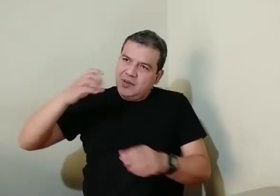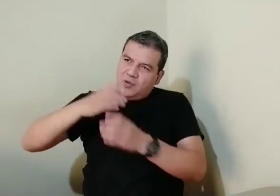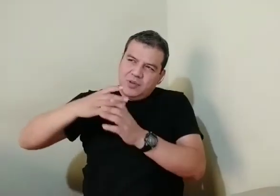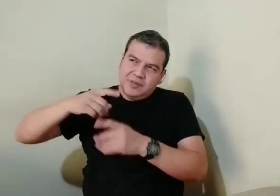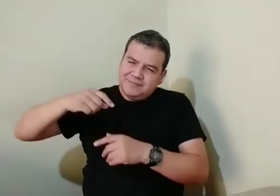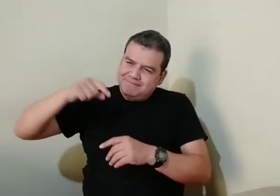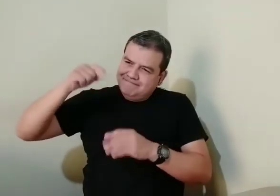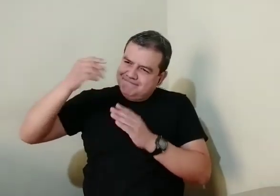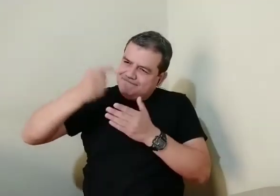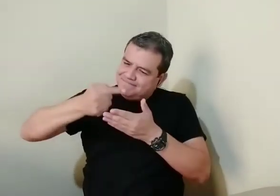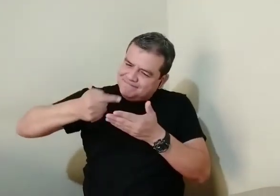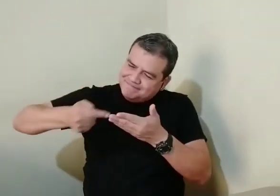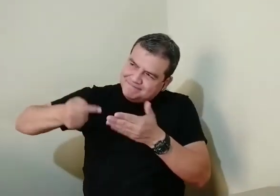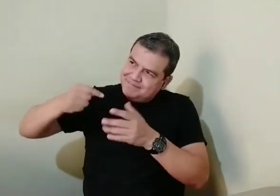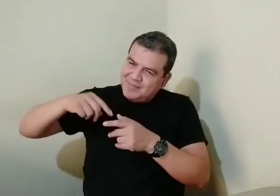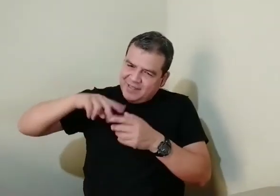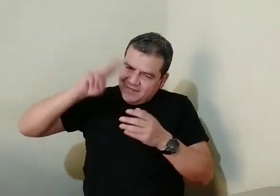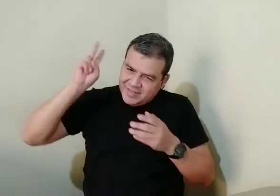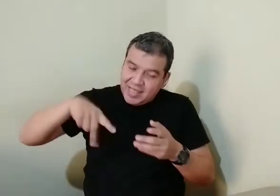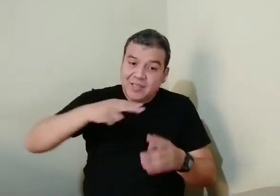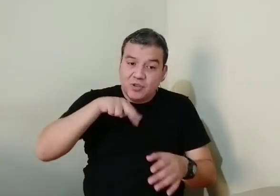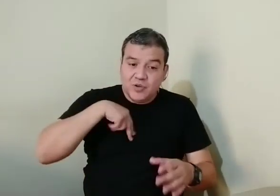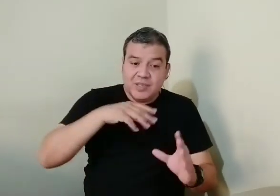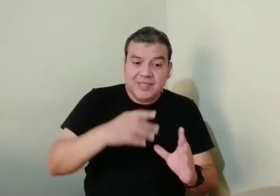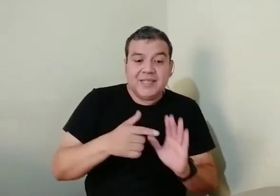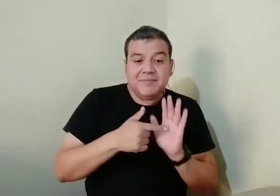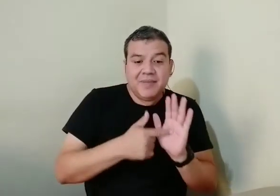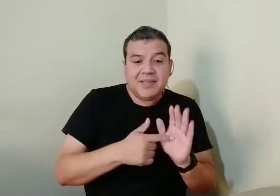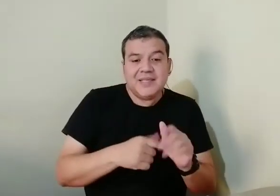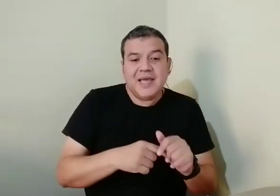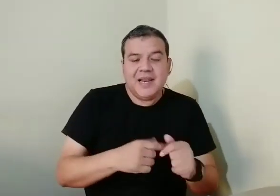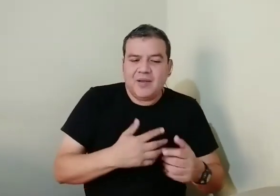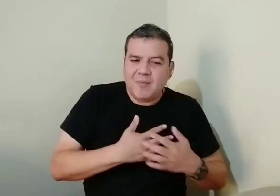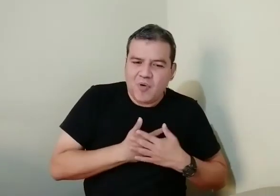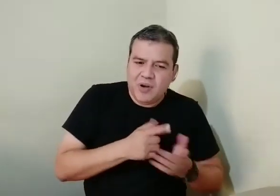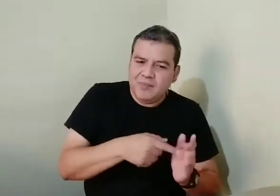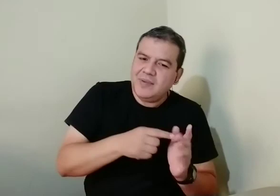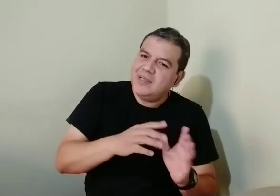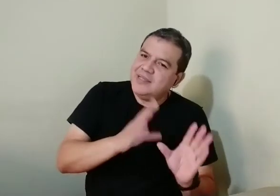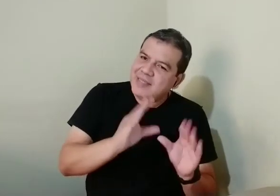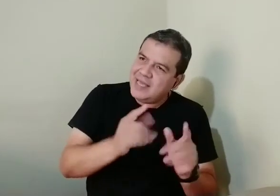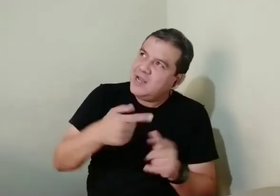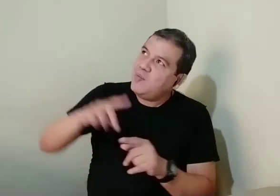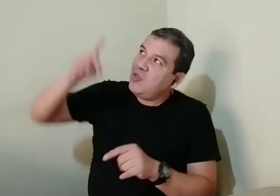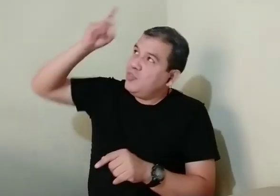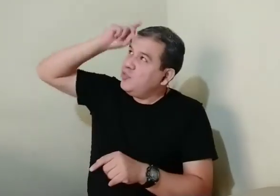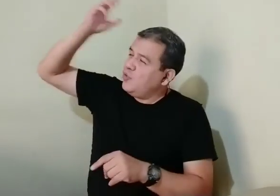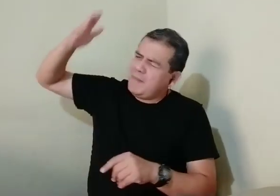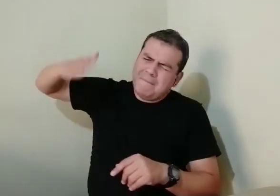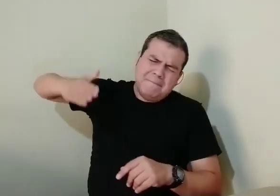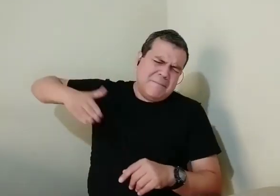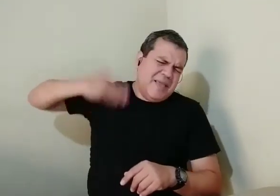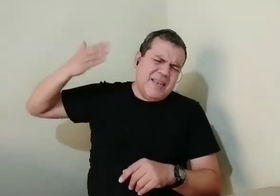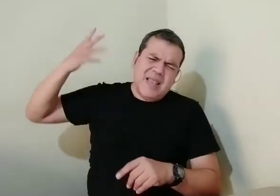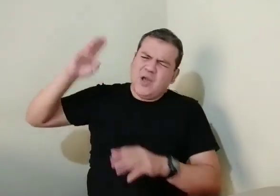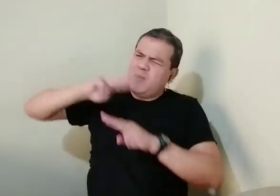hecho para salvar a su pueblo y mantenerlo